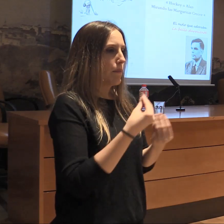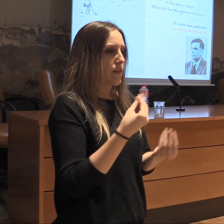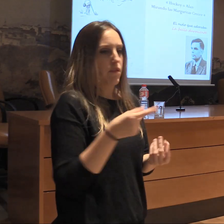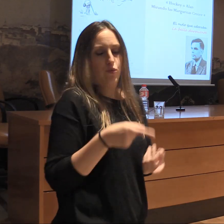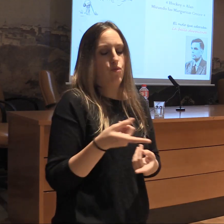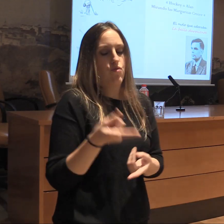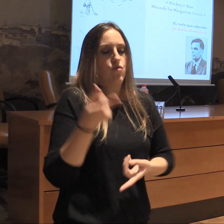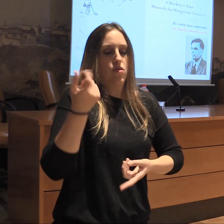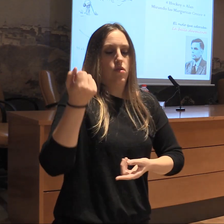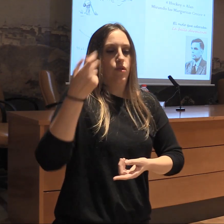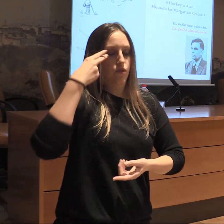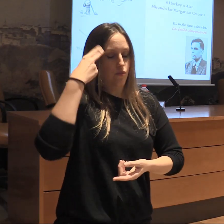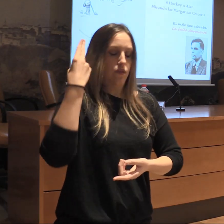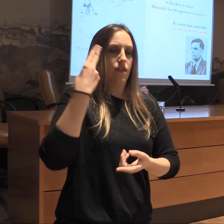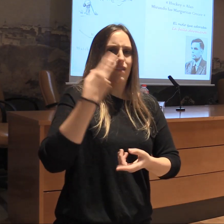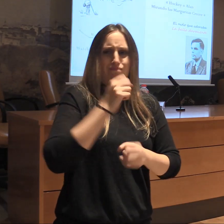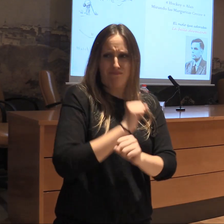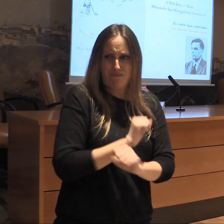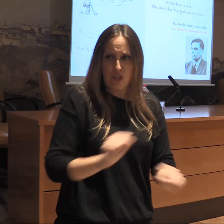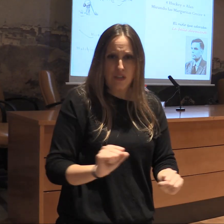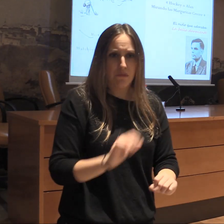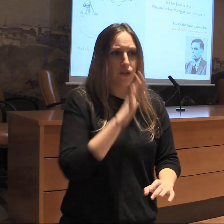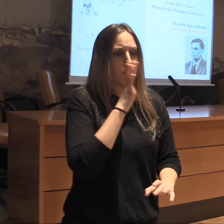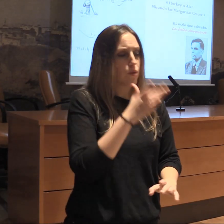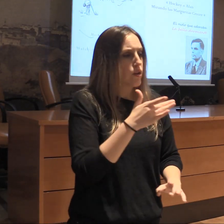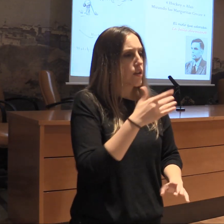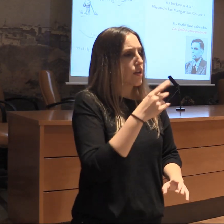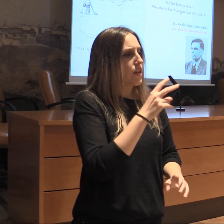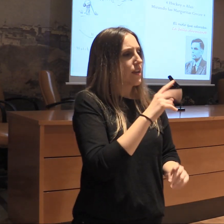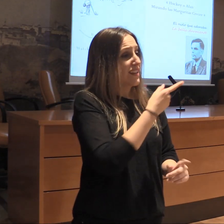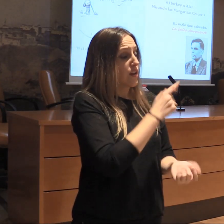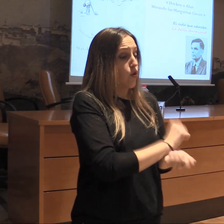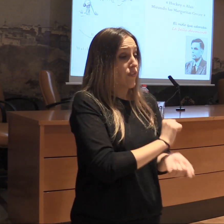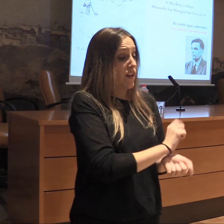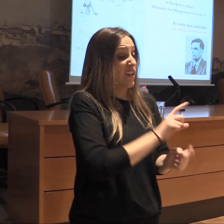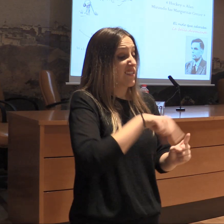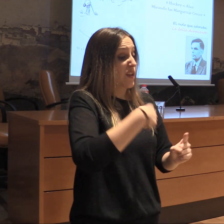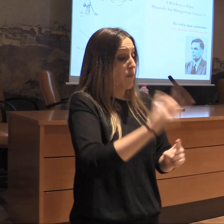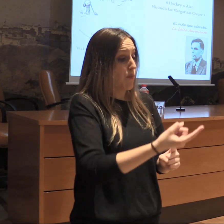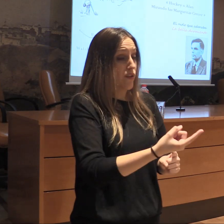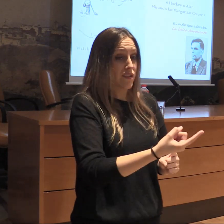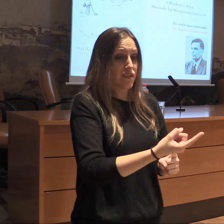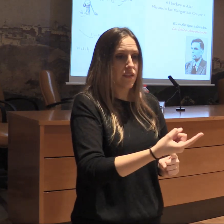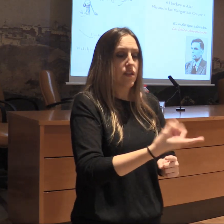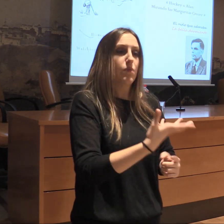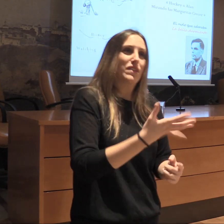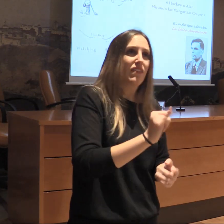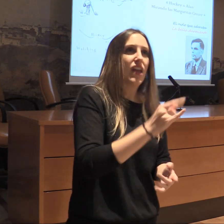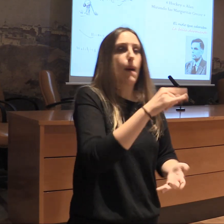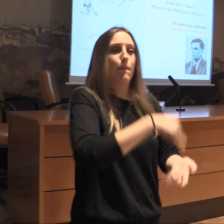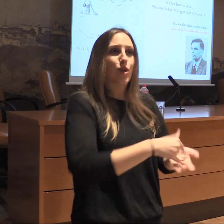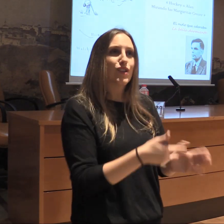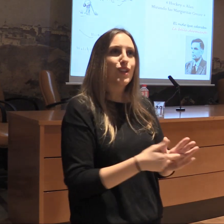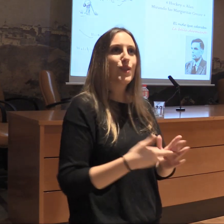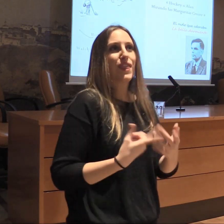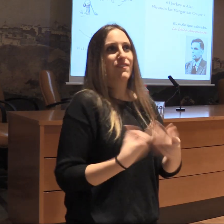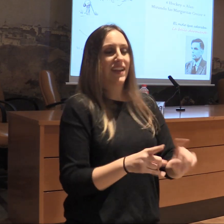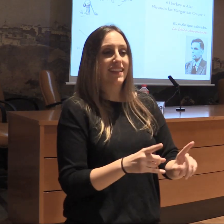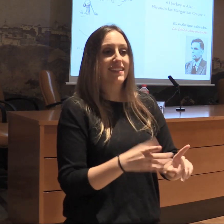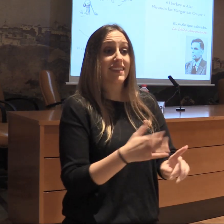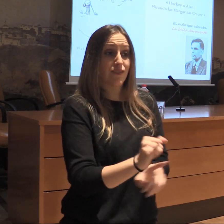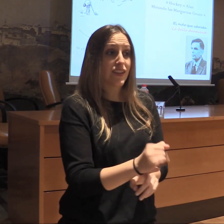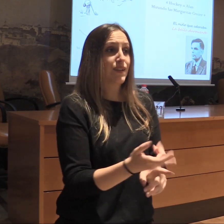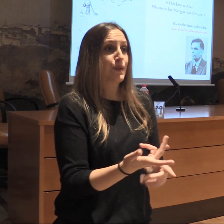suicidado, porque después de 2 años terribles, tras esta condena, cuando murió tenía varios nuevos proyectos entre manos